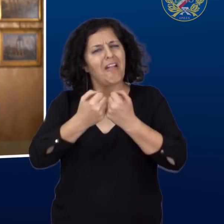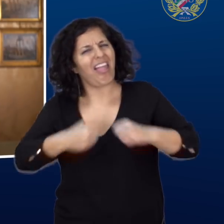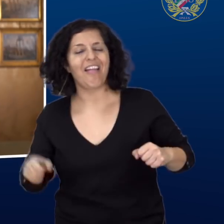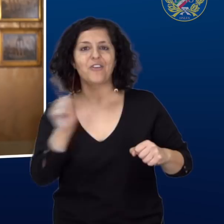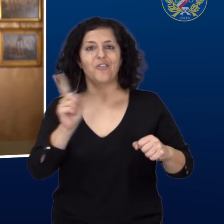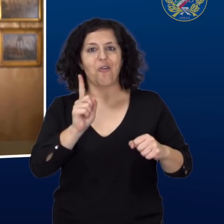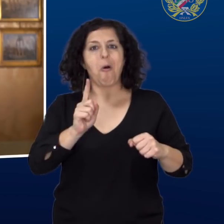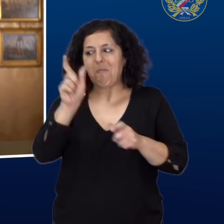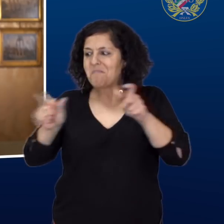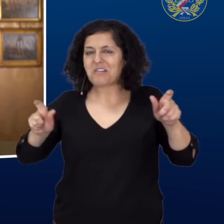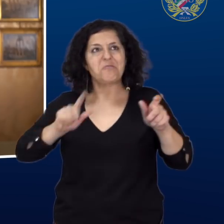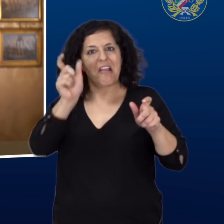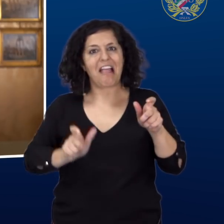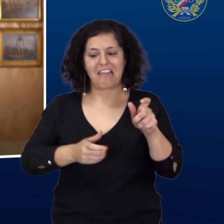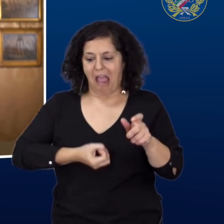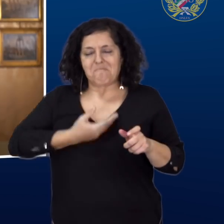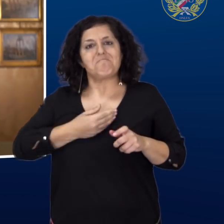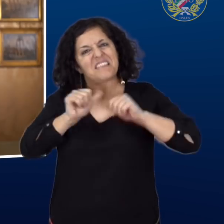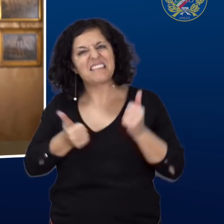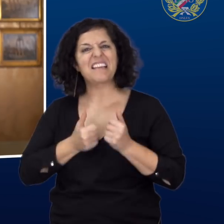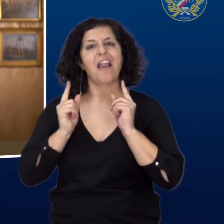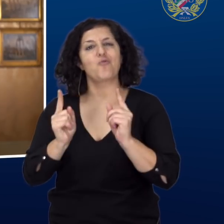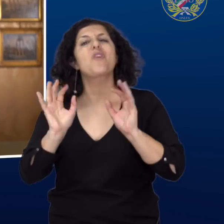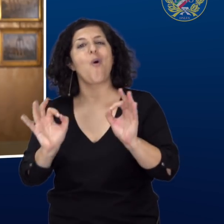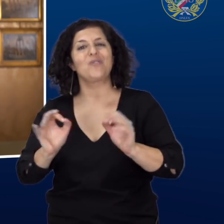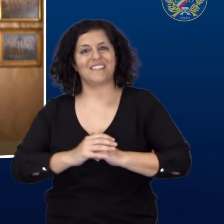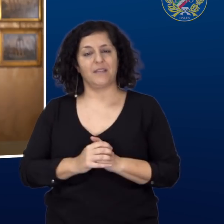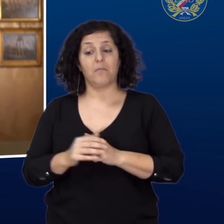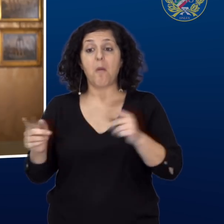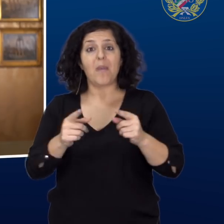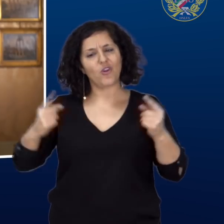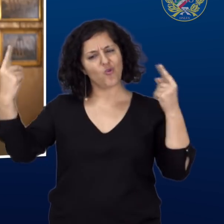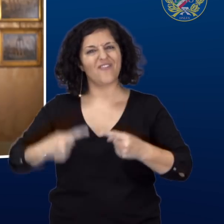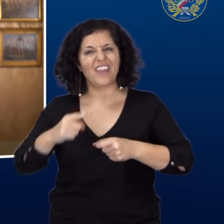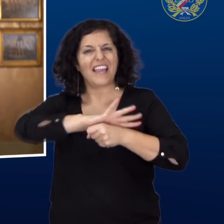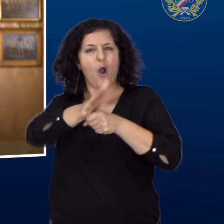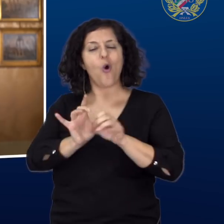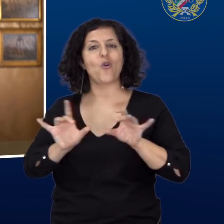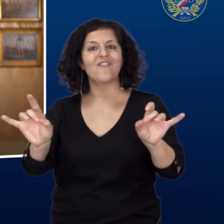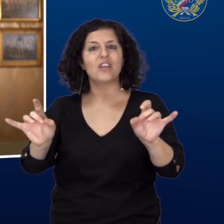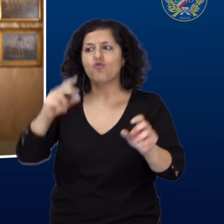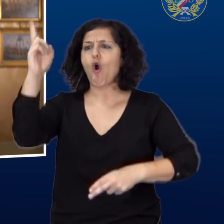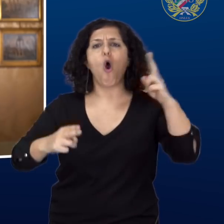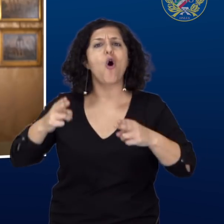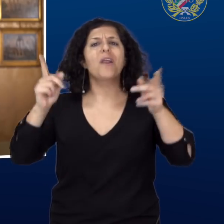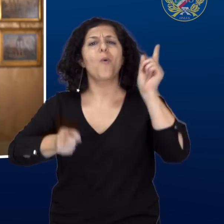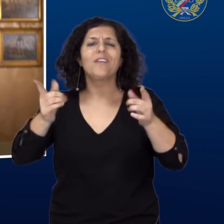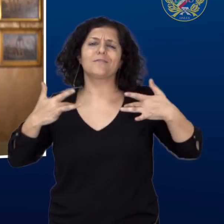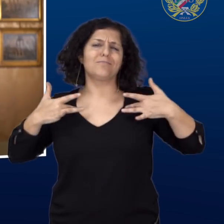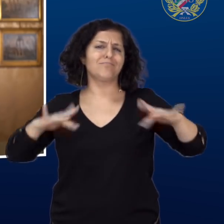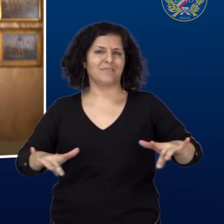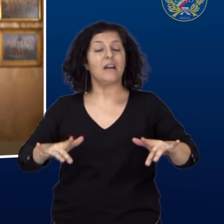È il nostro DNA. Stiamo affrontando la sfida del coronavirus. È una sfida che non ha colore politico, deve chiamare a